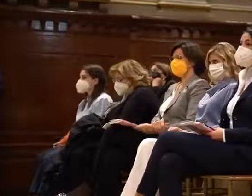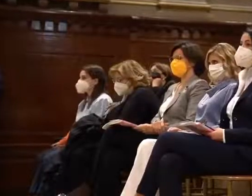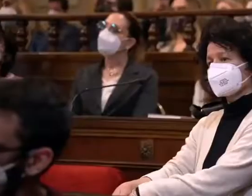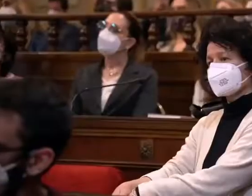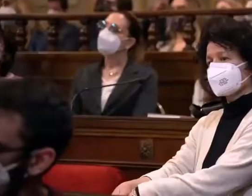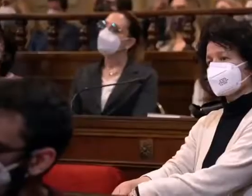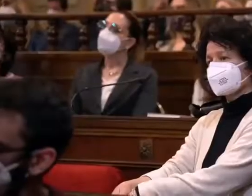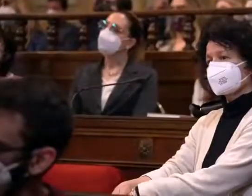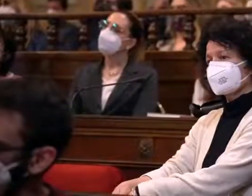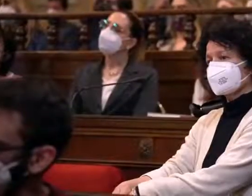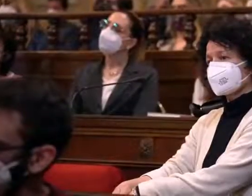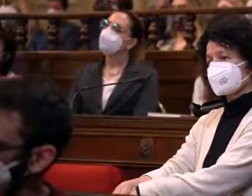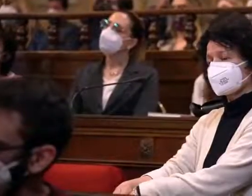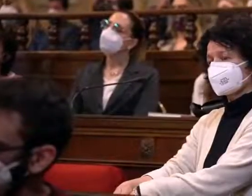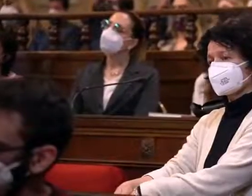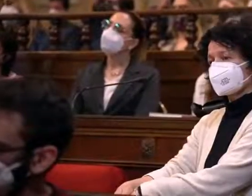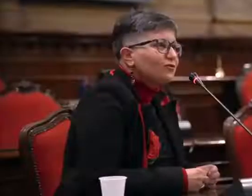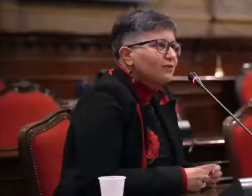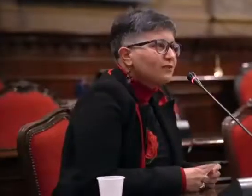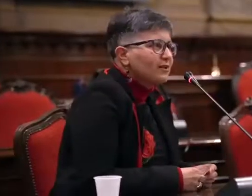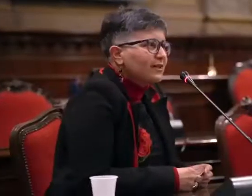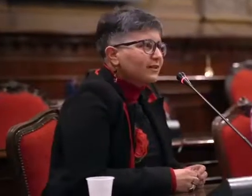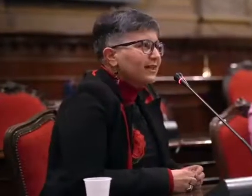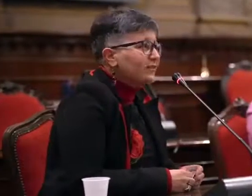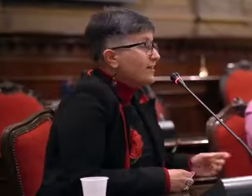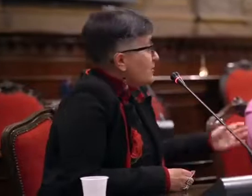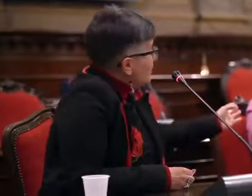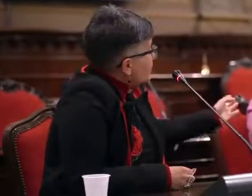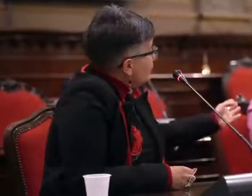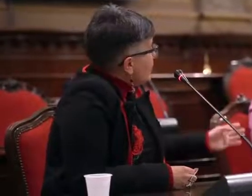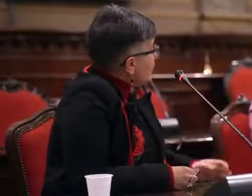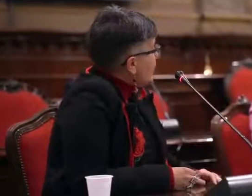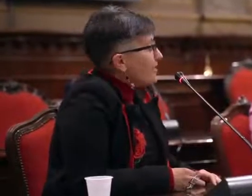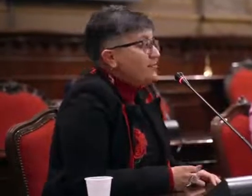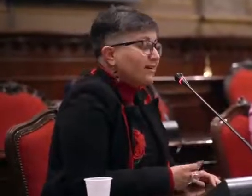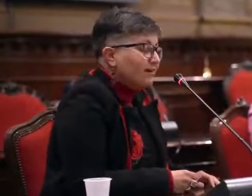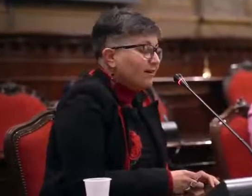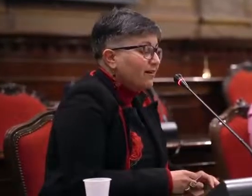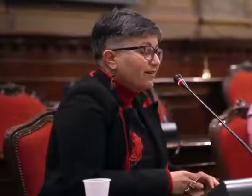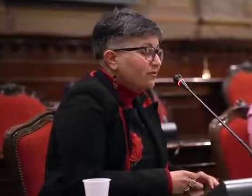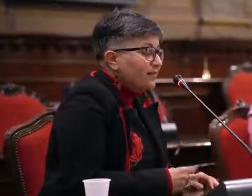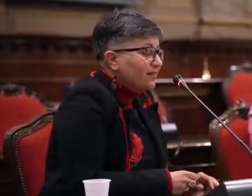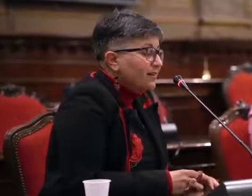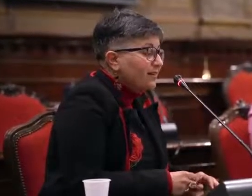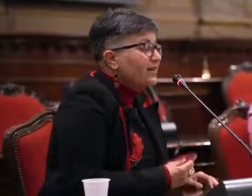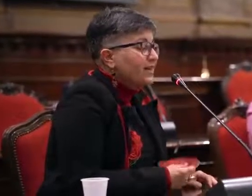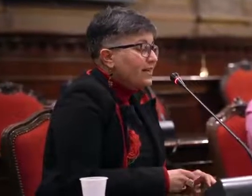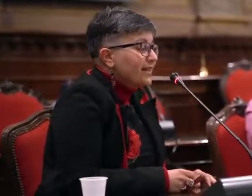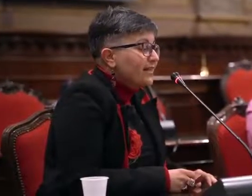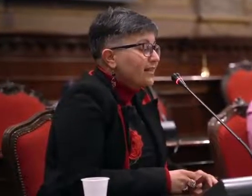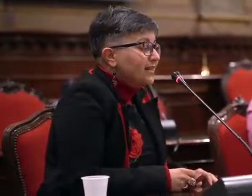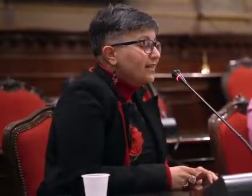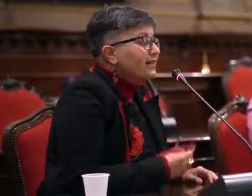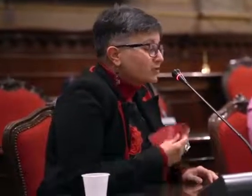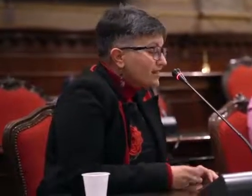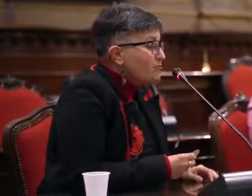zero capelli, perché altrimenti si sfogava in quel modo. Mi sono data da fare per i vaccini, prima ne parlava Eleonora Daniele,